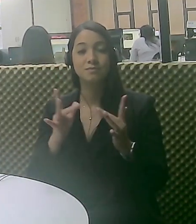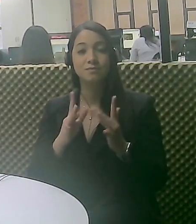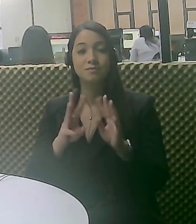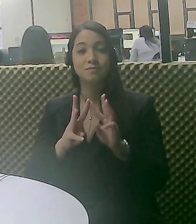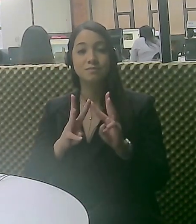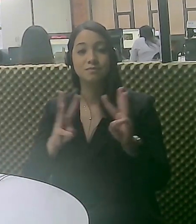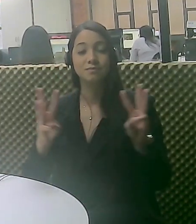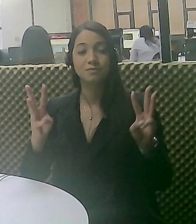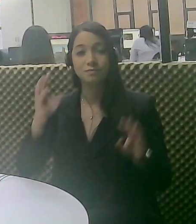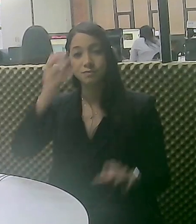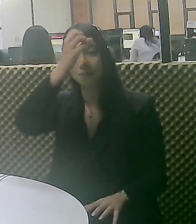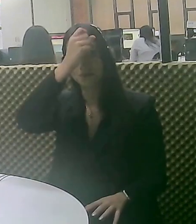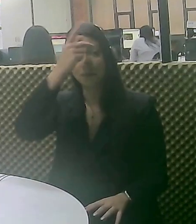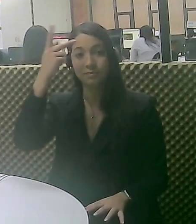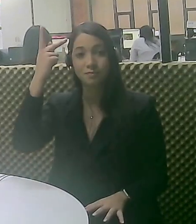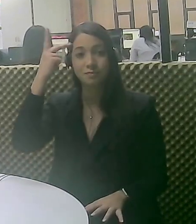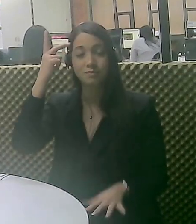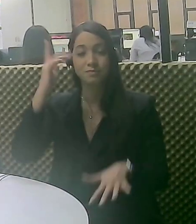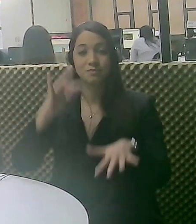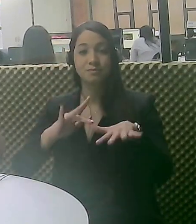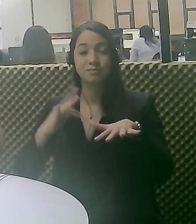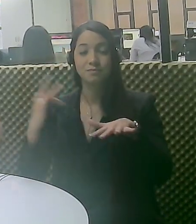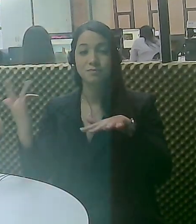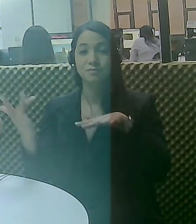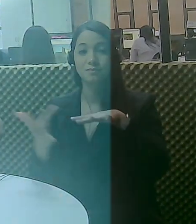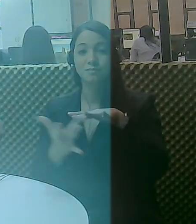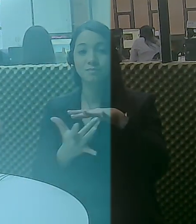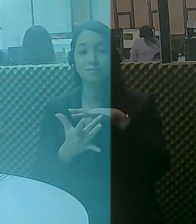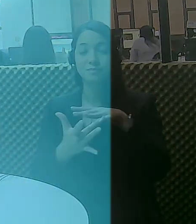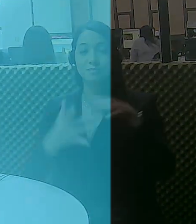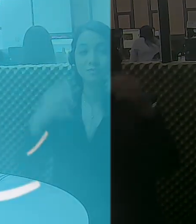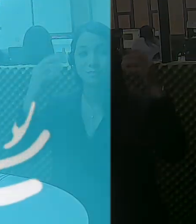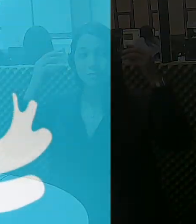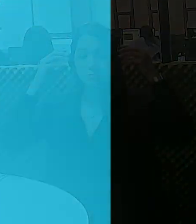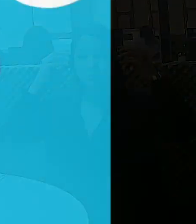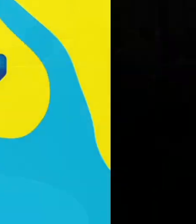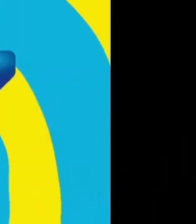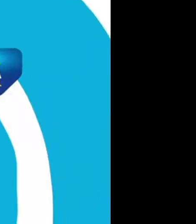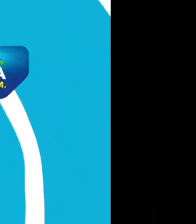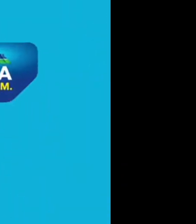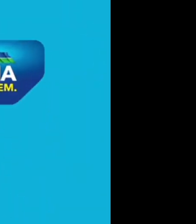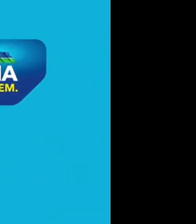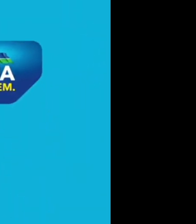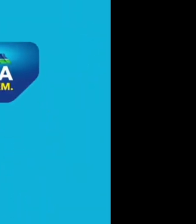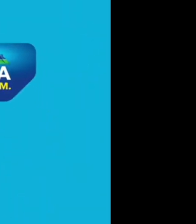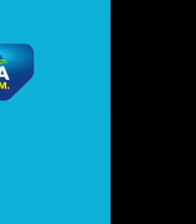Continue conosco no portal da Prefeitura e nas redes sociais.